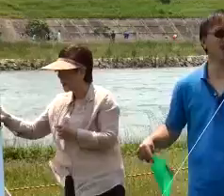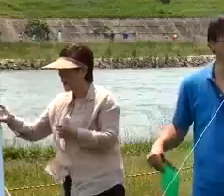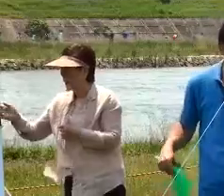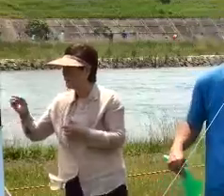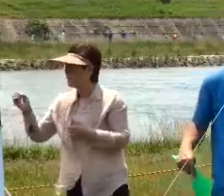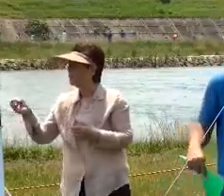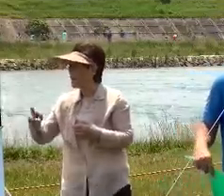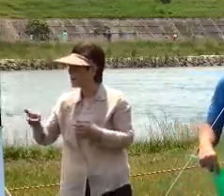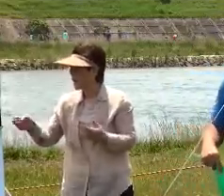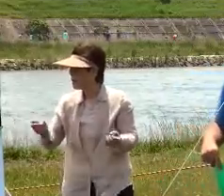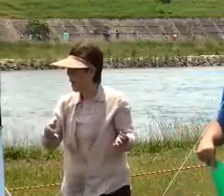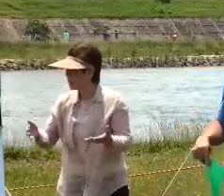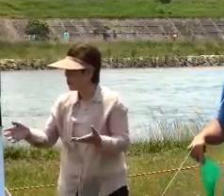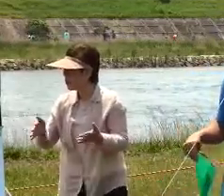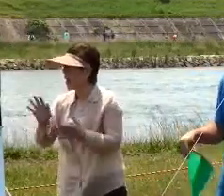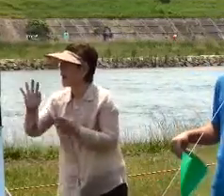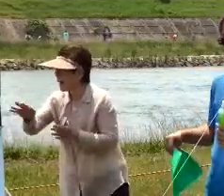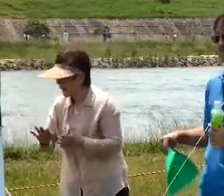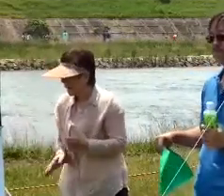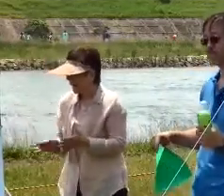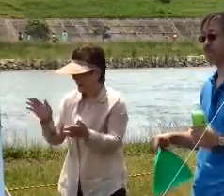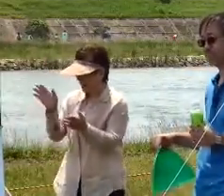また迷うからです。